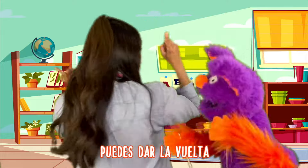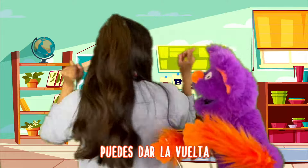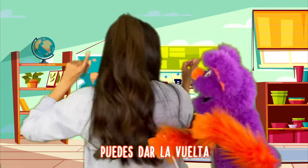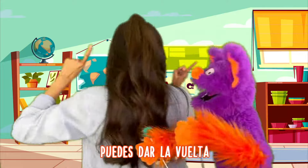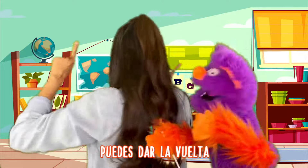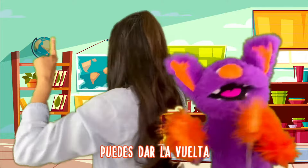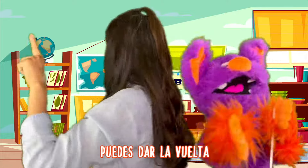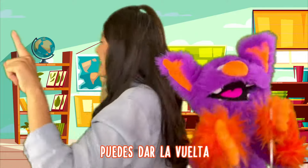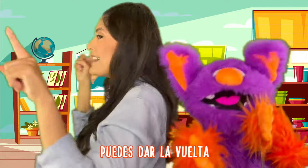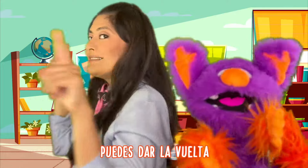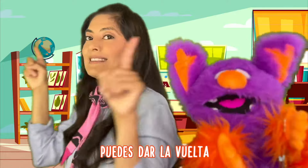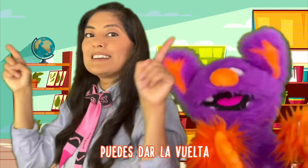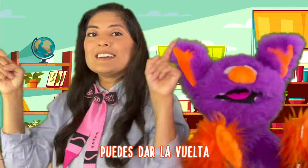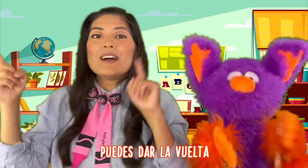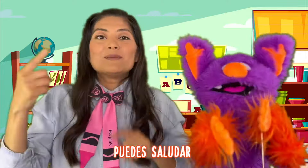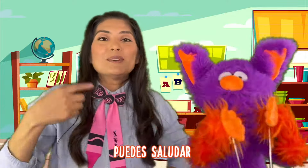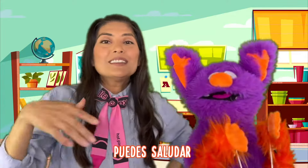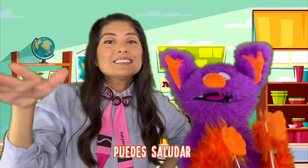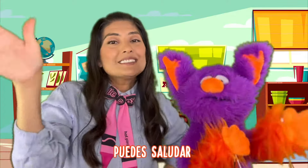vuelta. Puedes